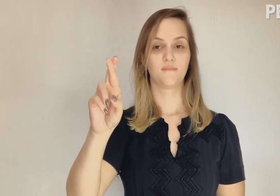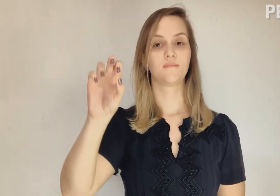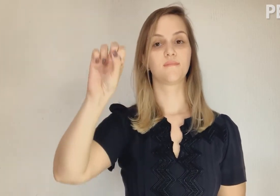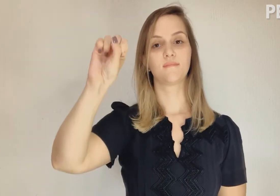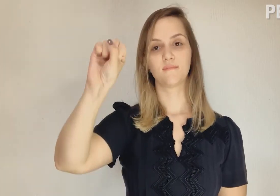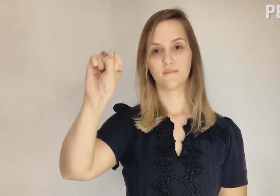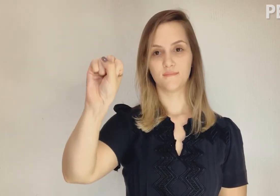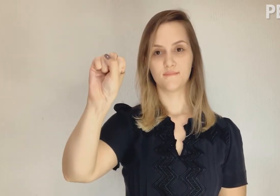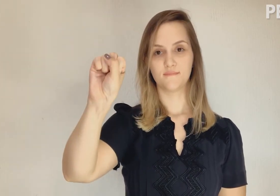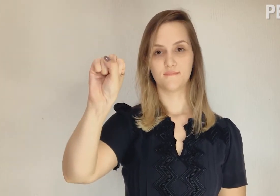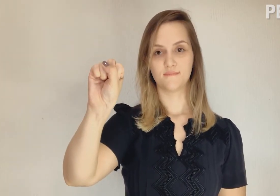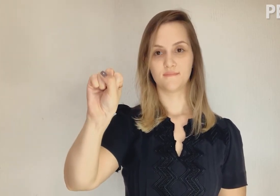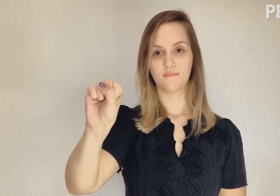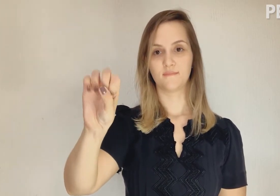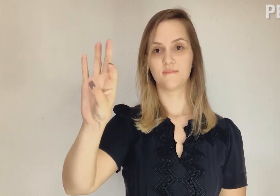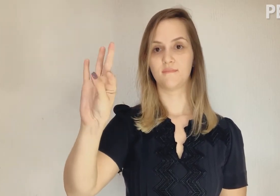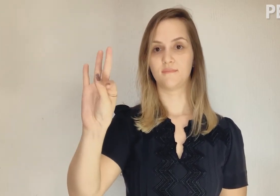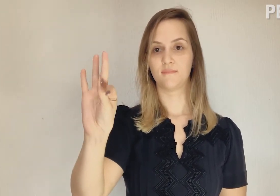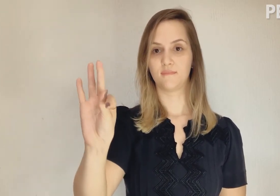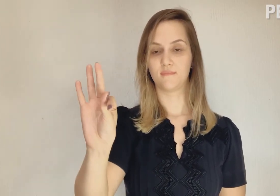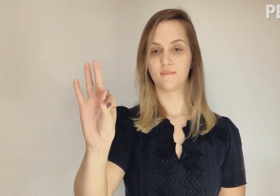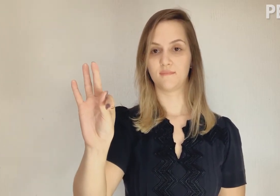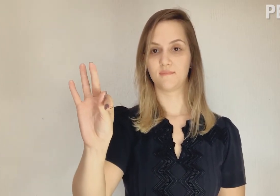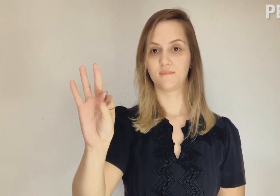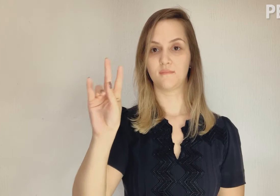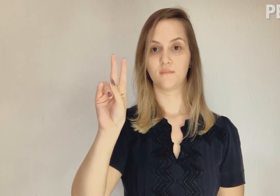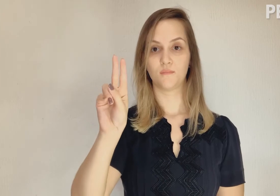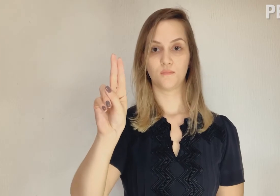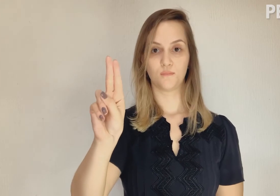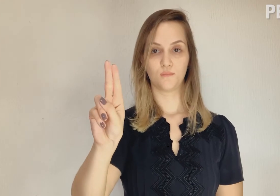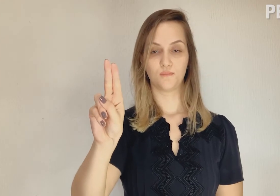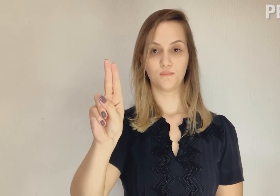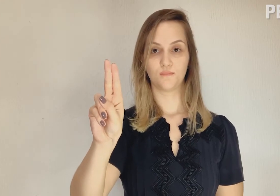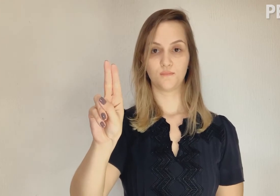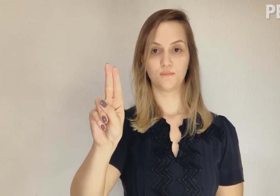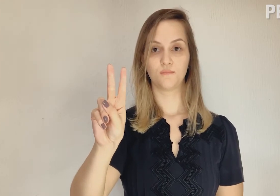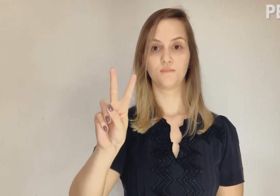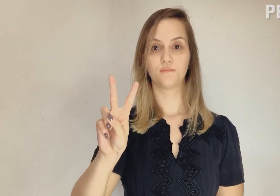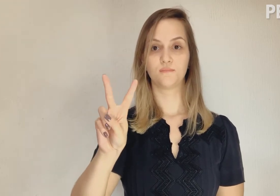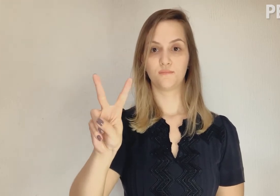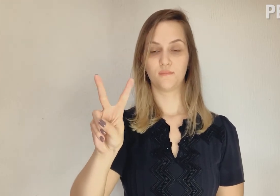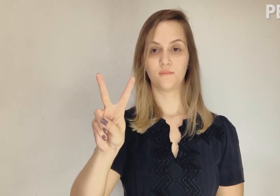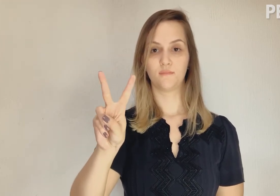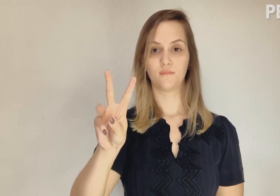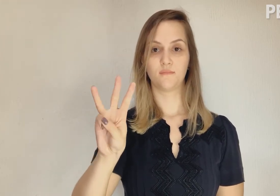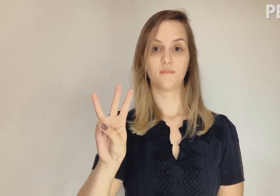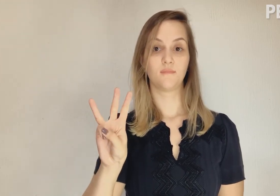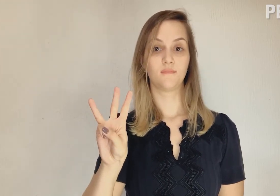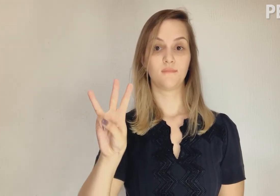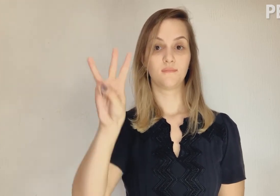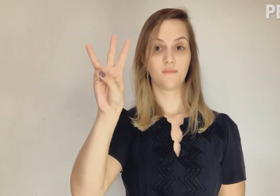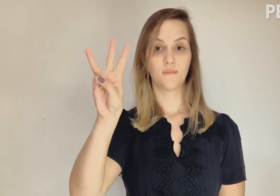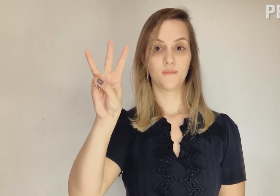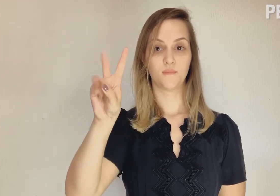R, S, T, U, V.